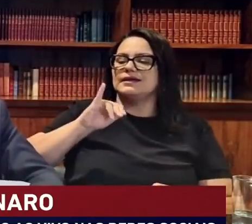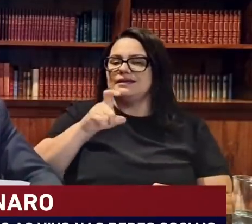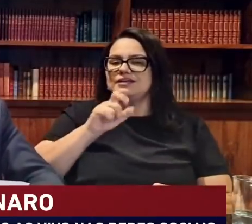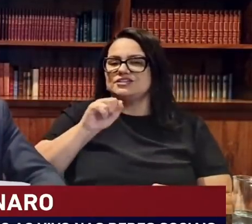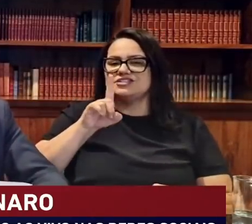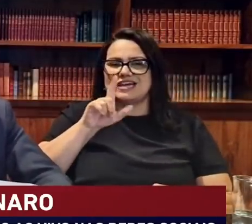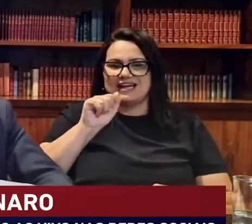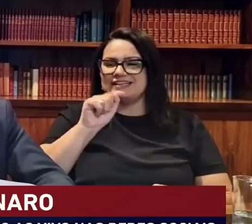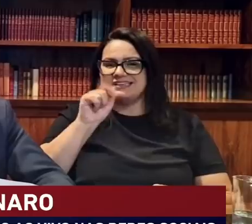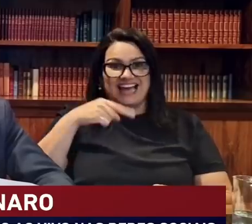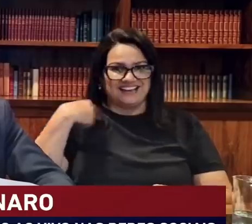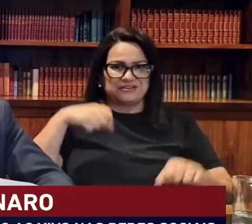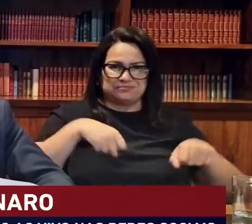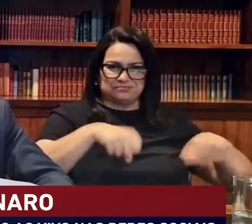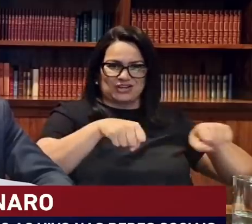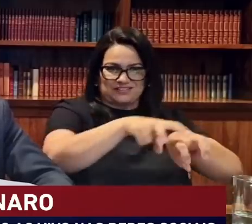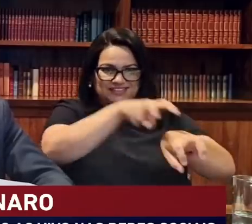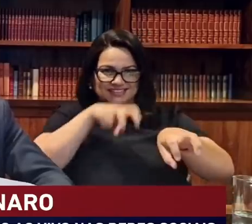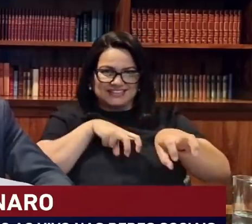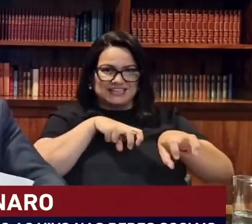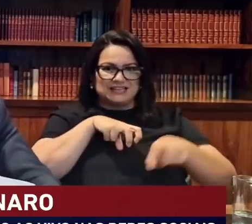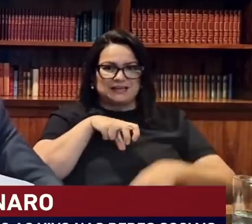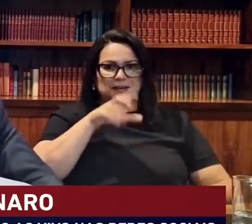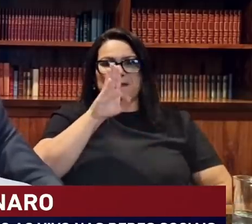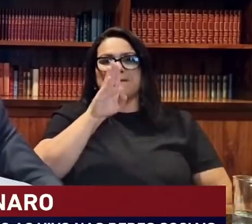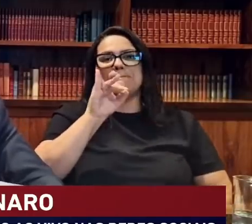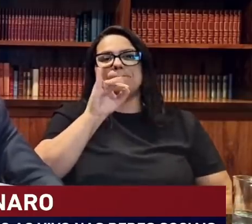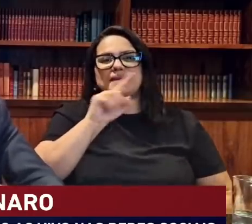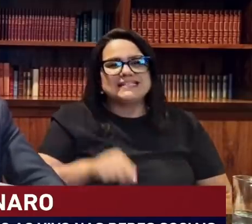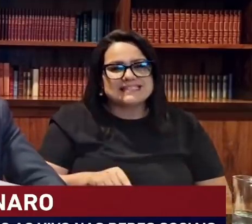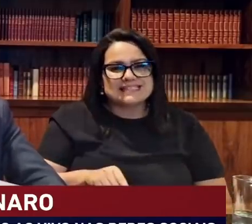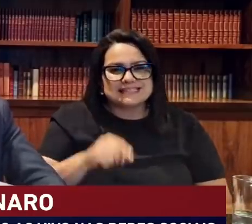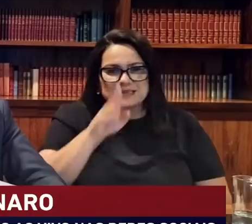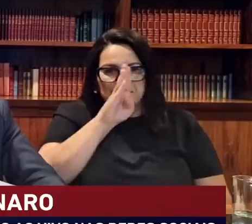em alto estilo, tá? Numa Ibiza, é isso? Ibiza.